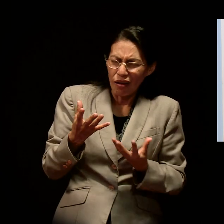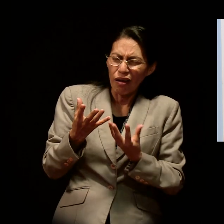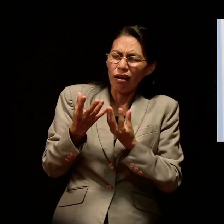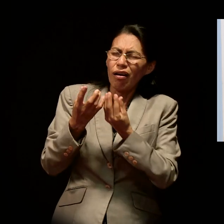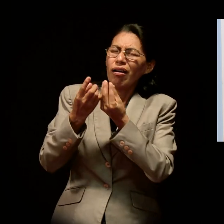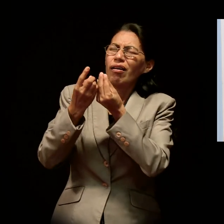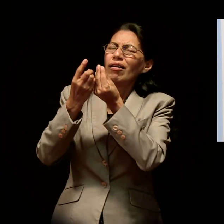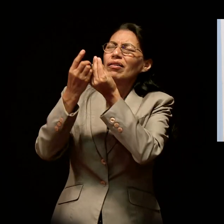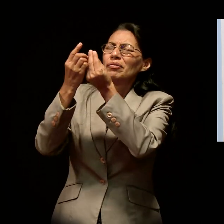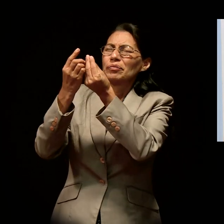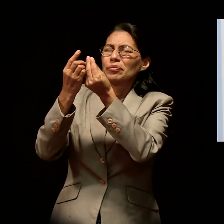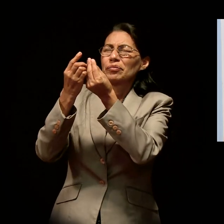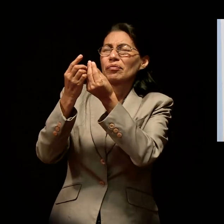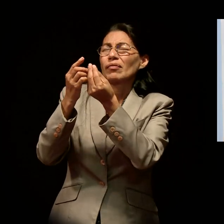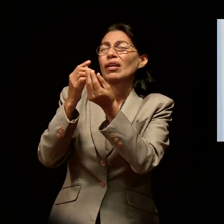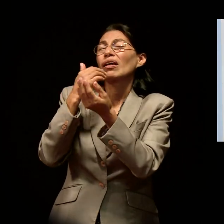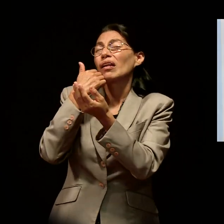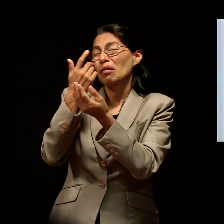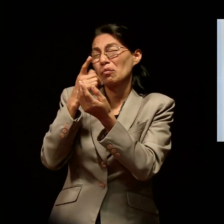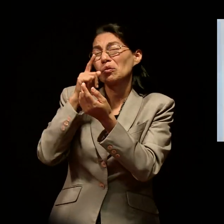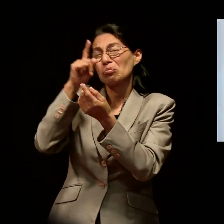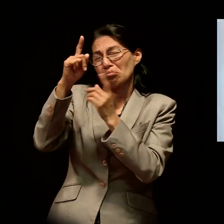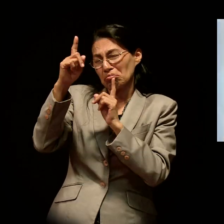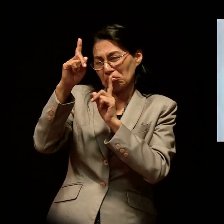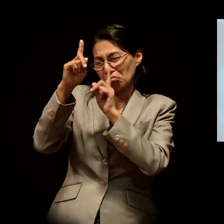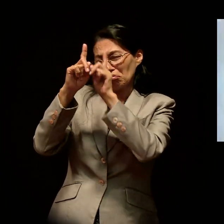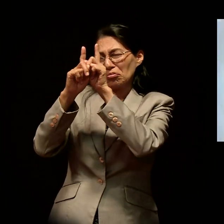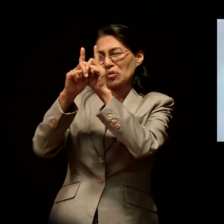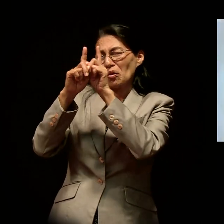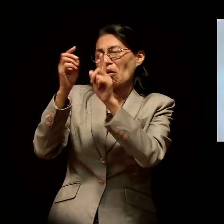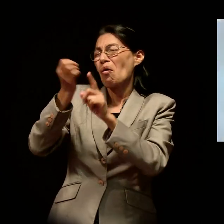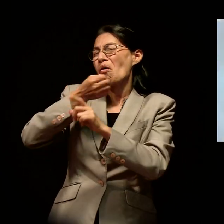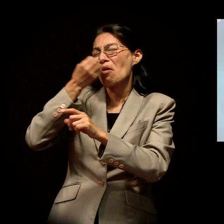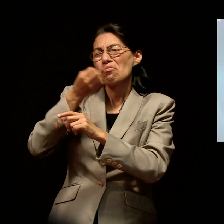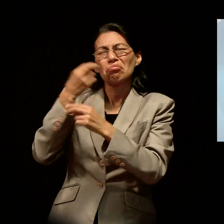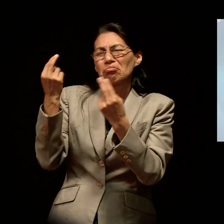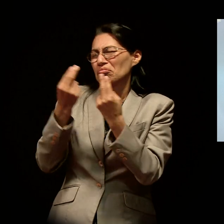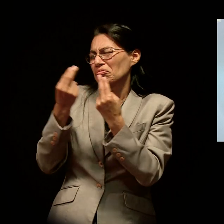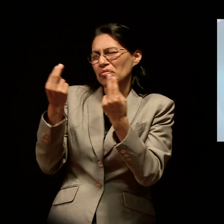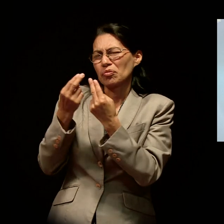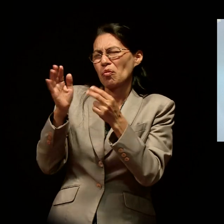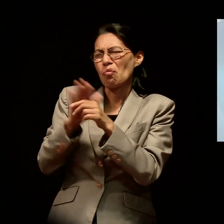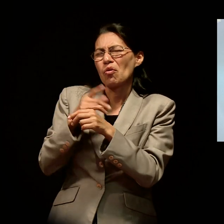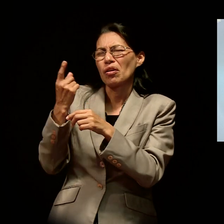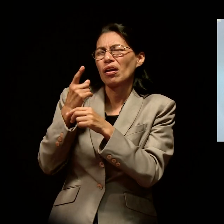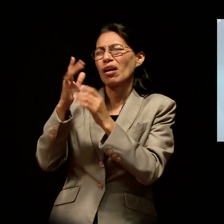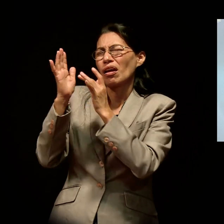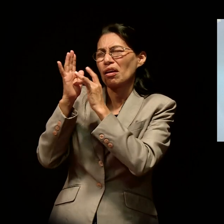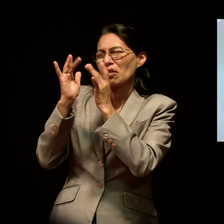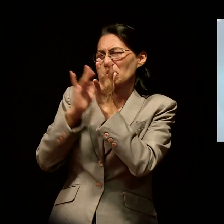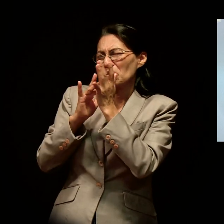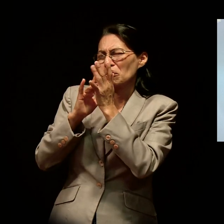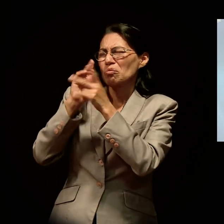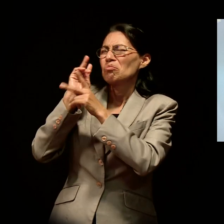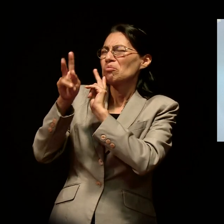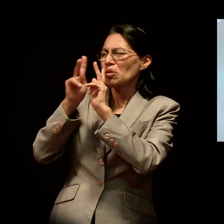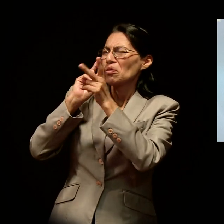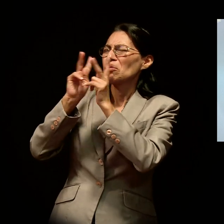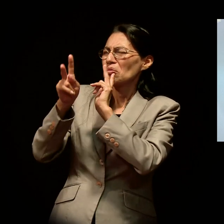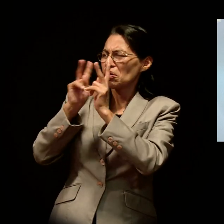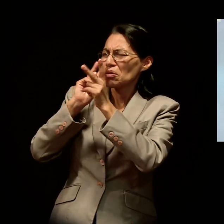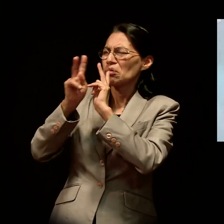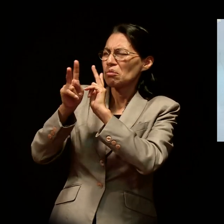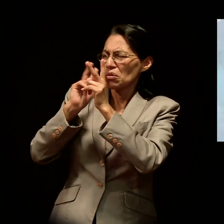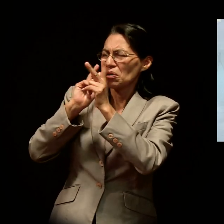a morar contigo En aquel glorioso momento permítenos estar contigo donde ya no habrá necesidad de oración porque